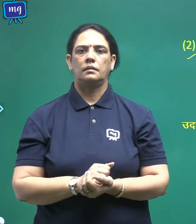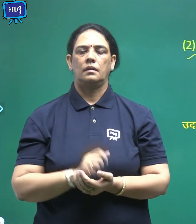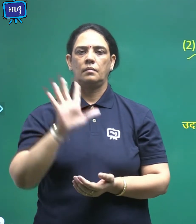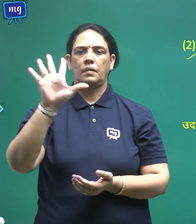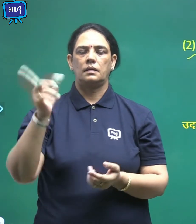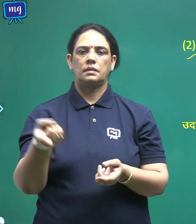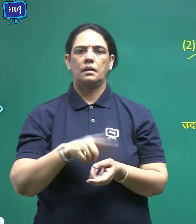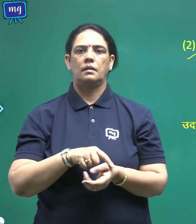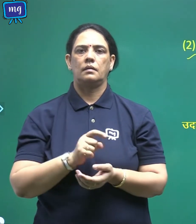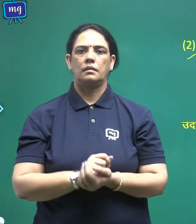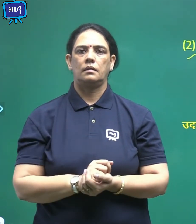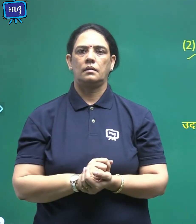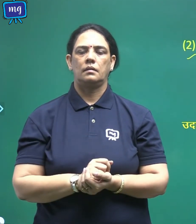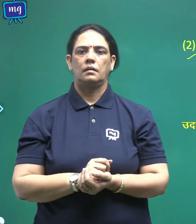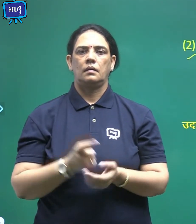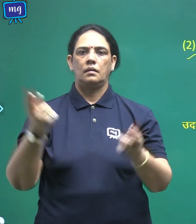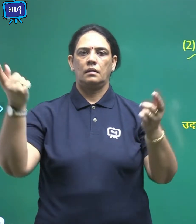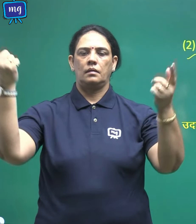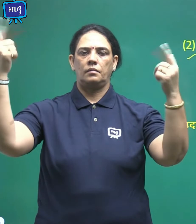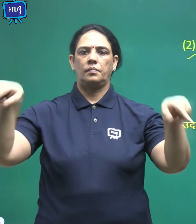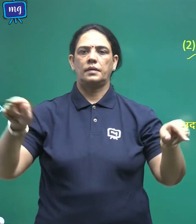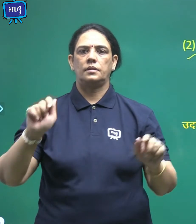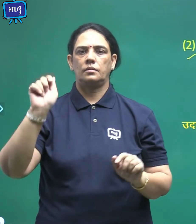5 से विभाज्य होती है